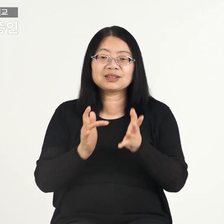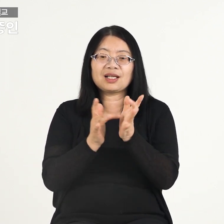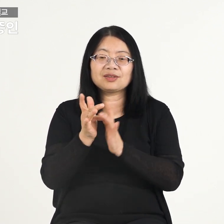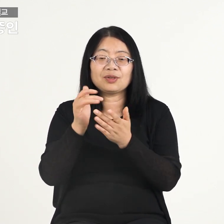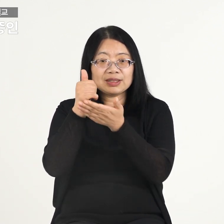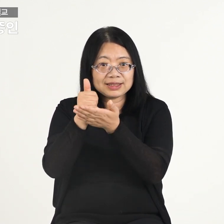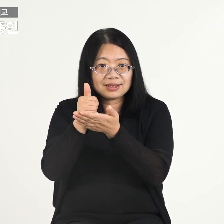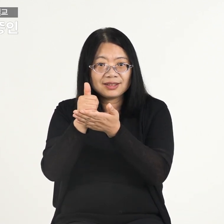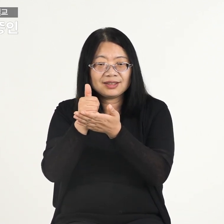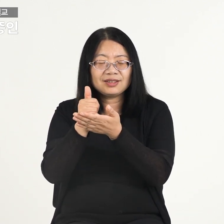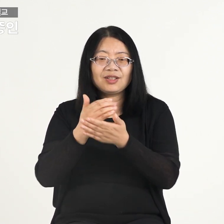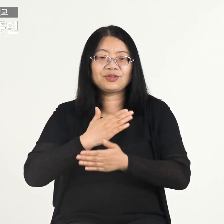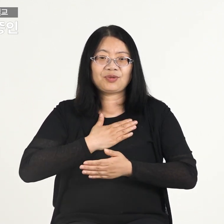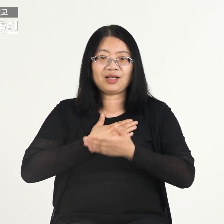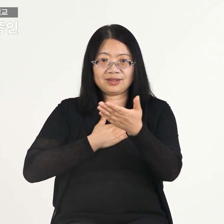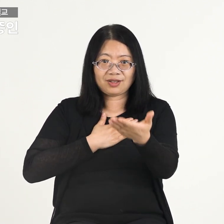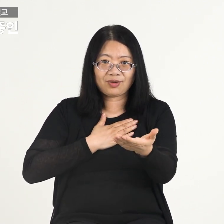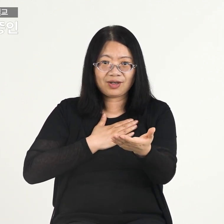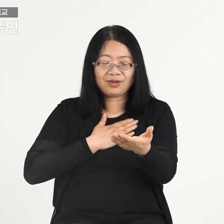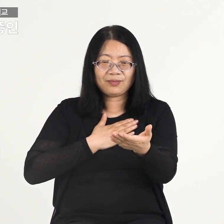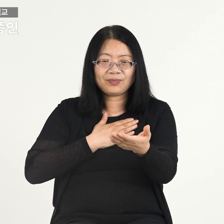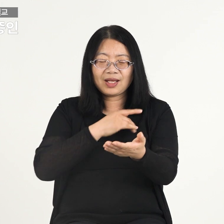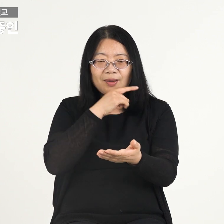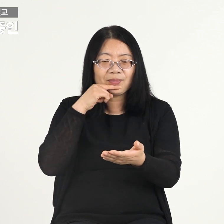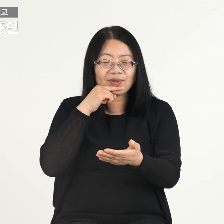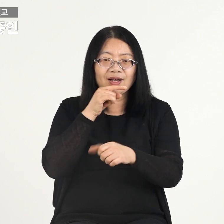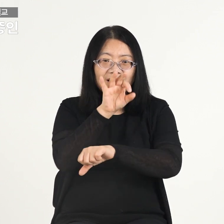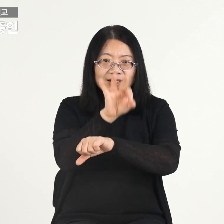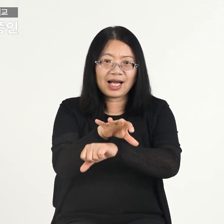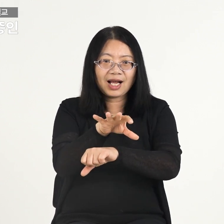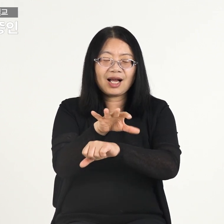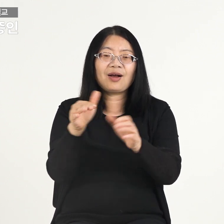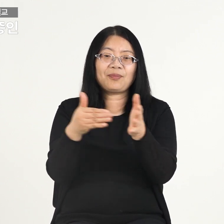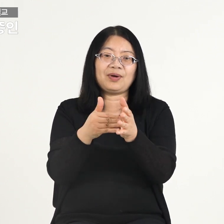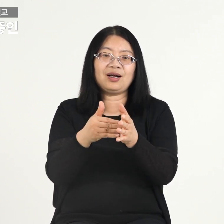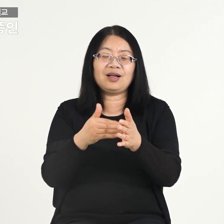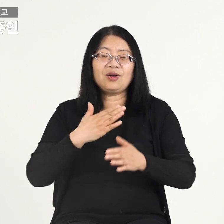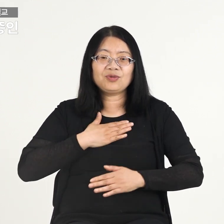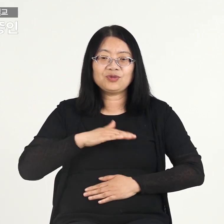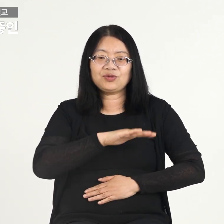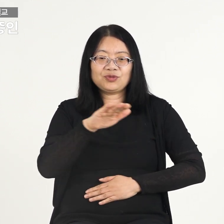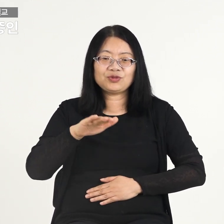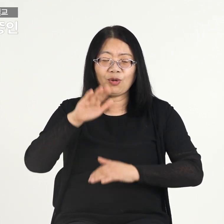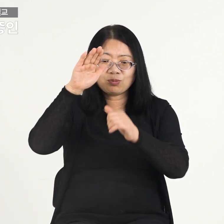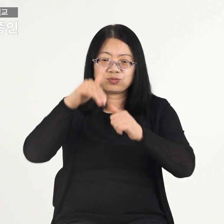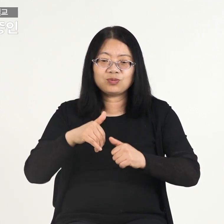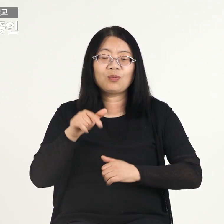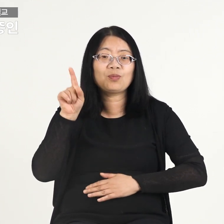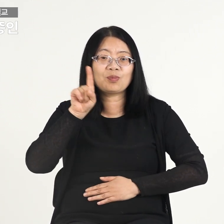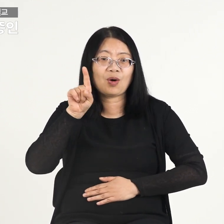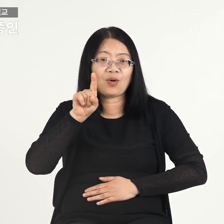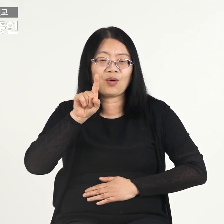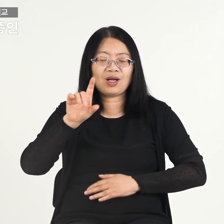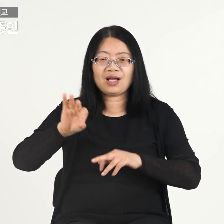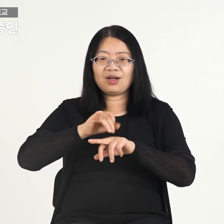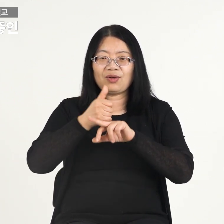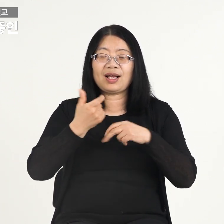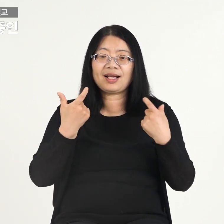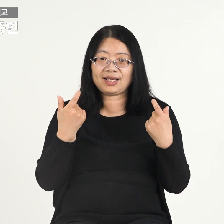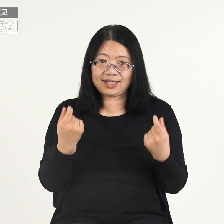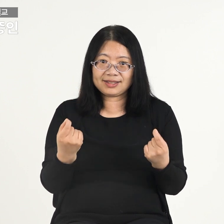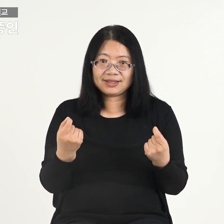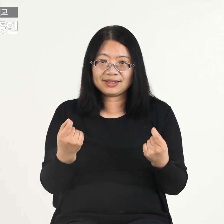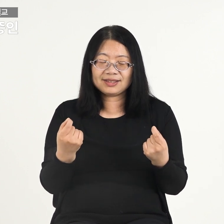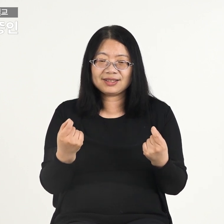예수 그리스도께서 저와 여러분들을 피로 값주고 사시면서 우리를 뭘로 부르셨죠? 왕